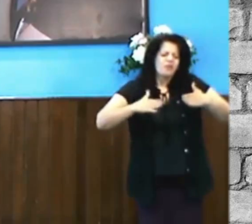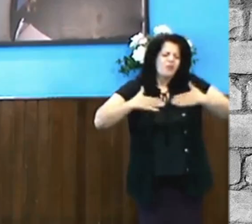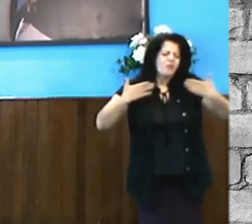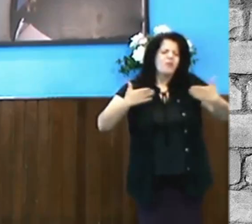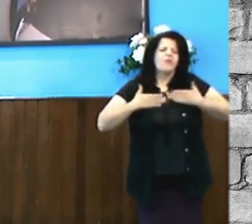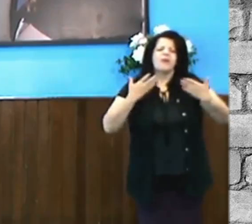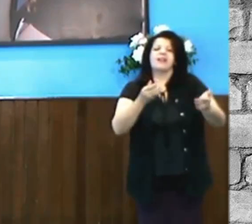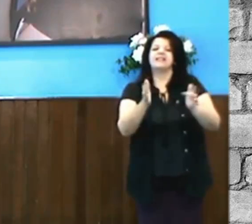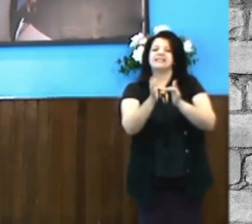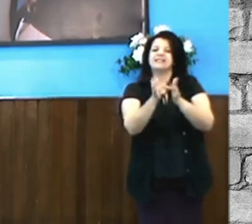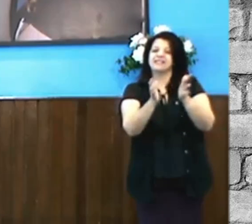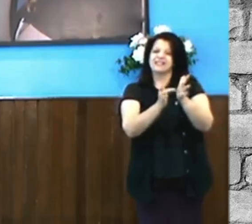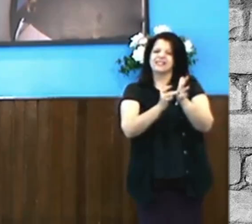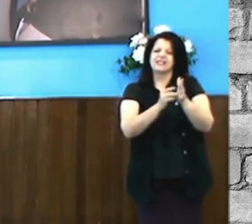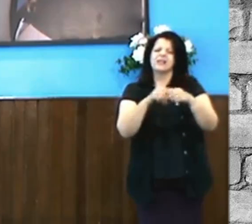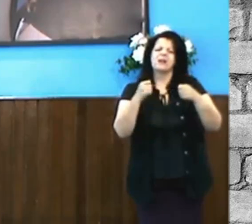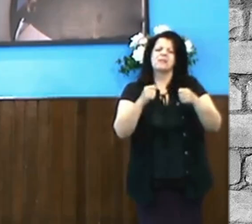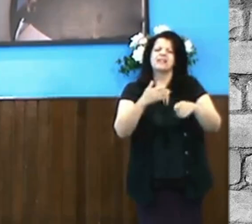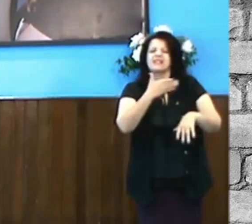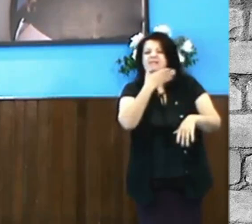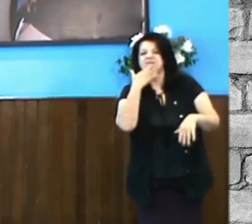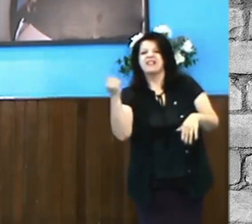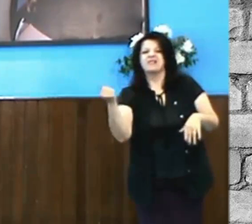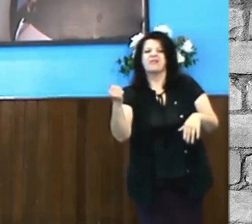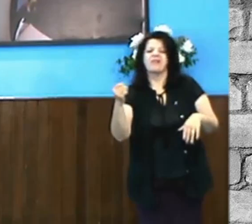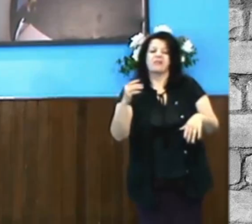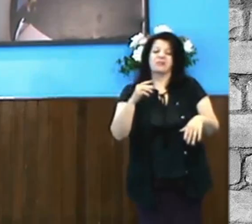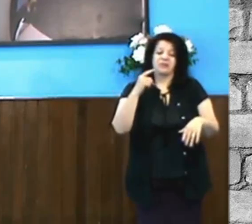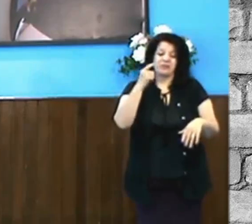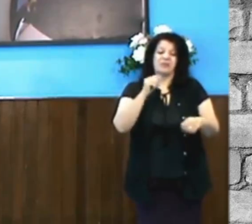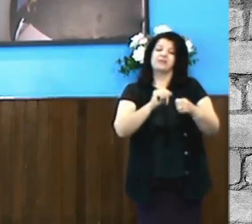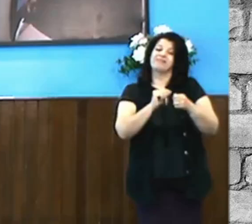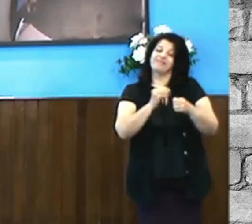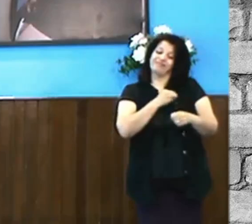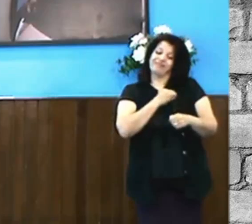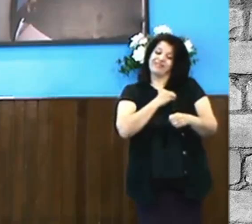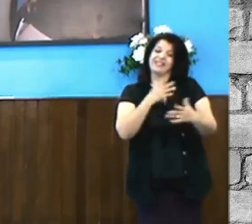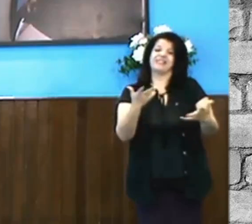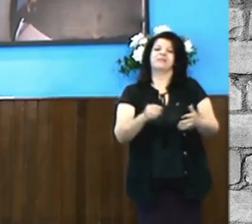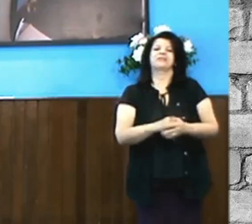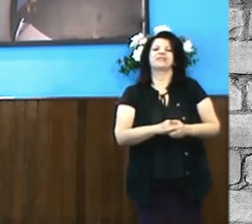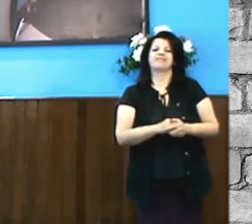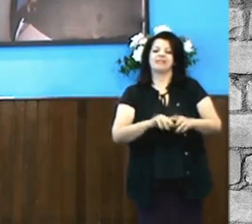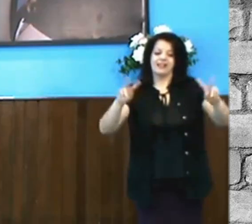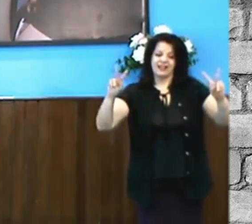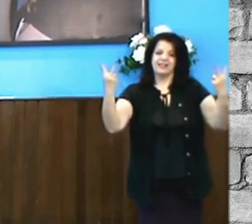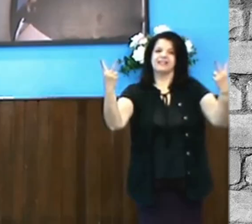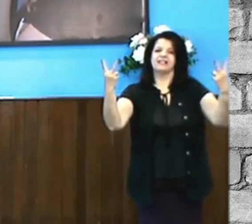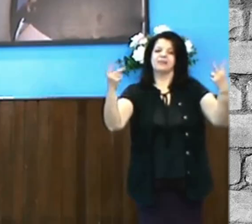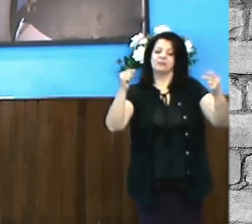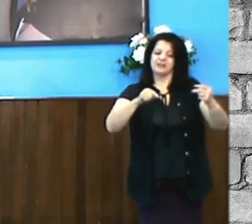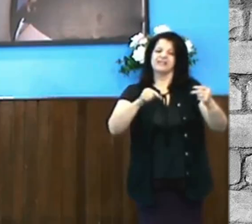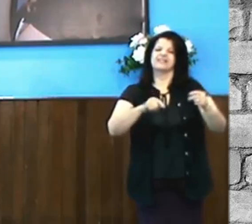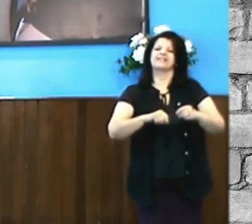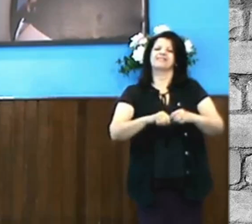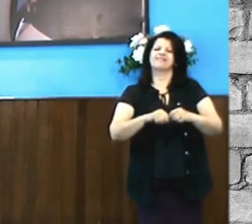ser maior do que a satisfação pelo pecado. É só assim que a gente vence. É só assim que a gente vence.